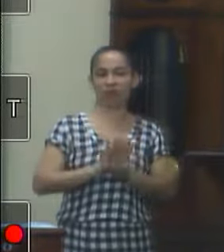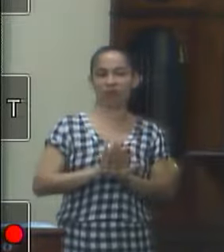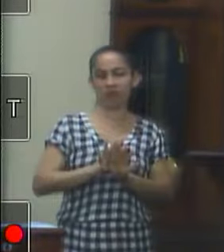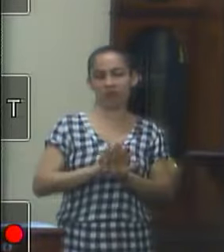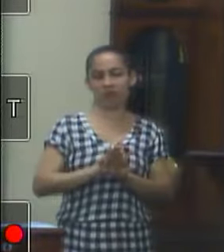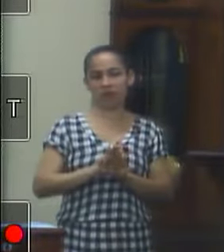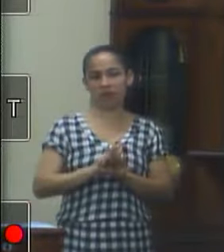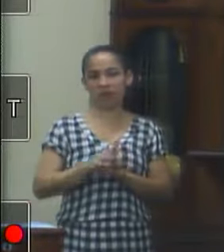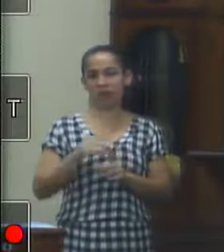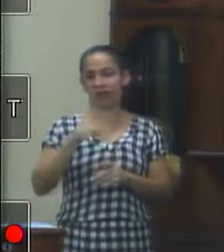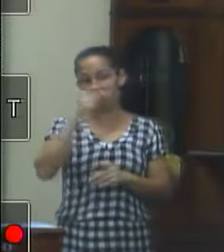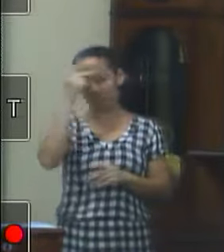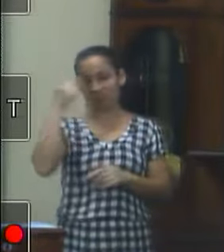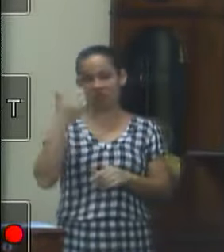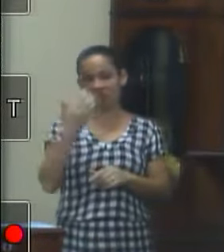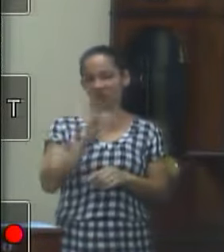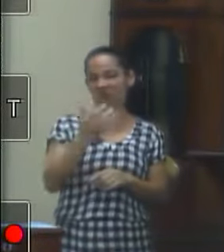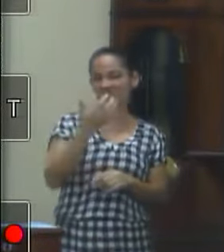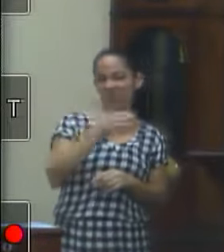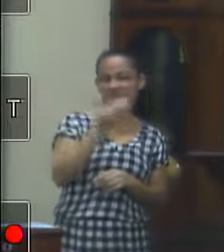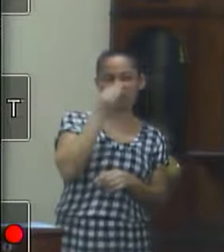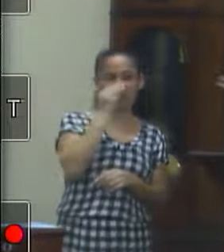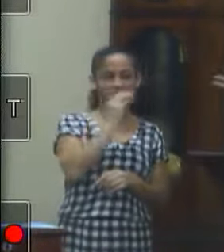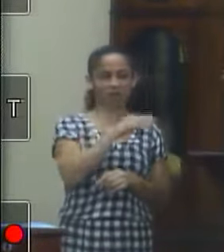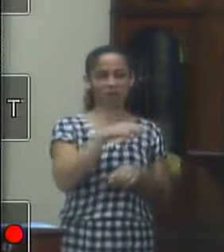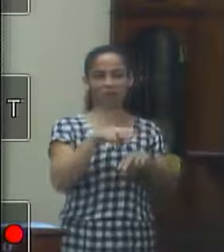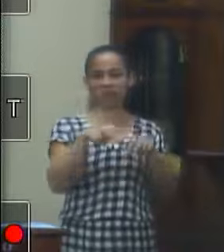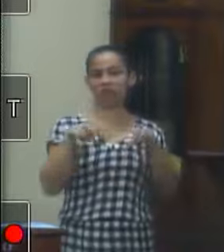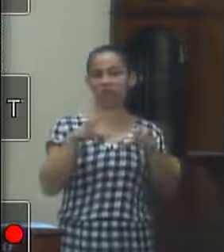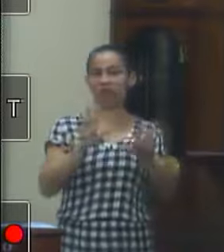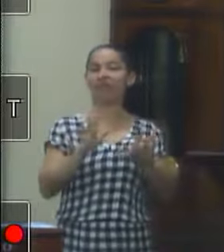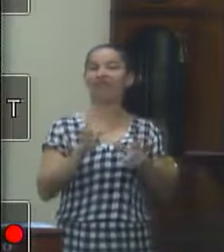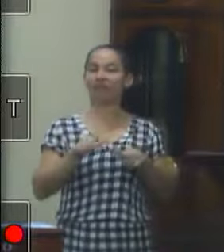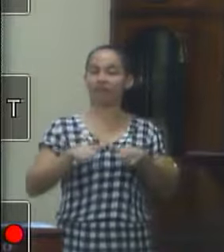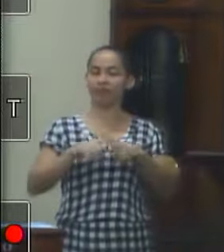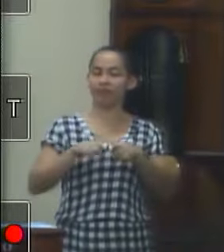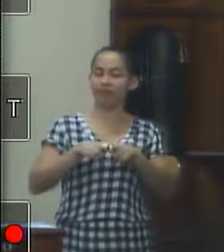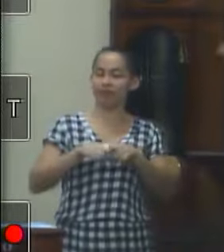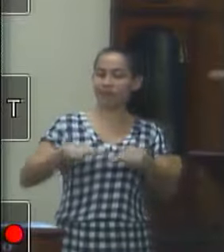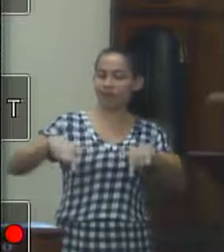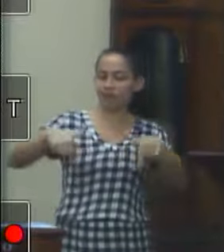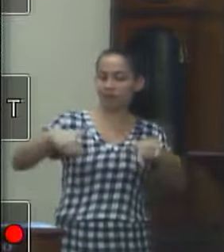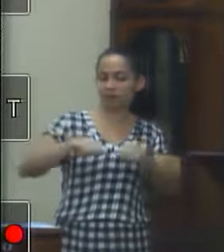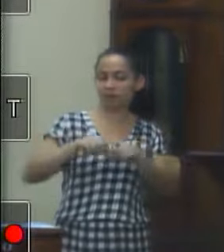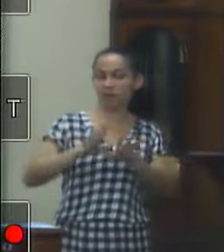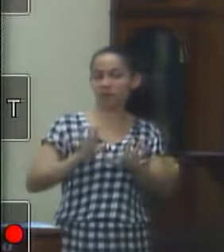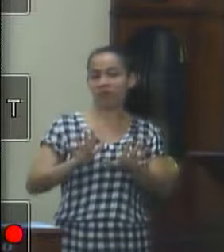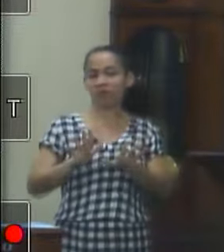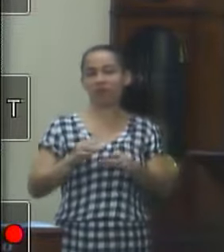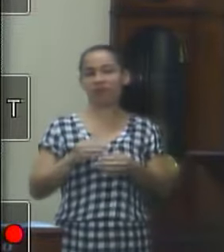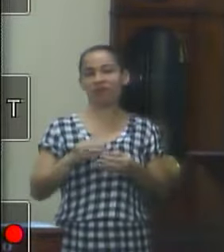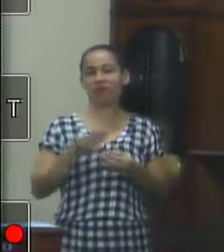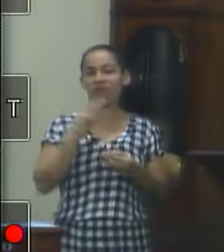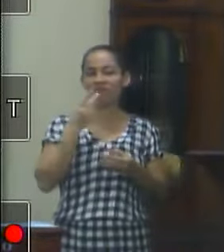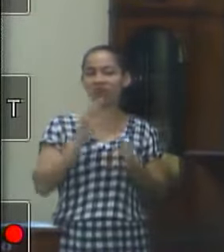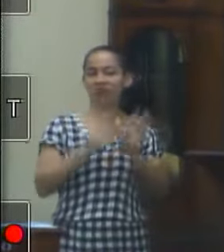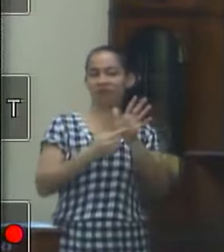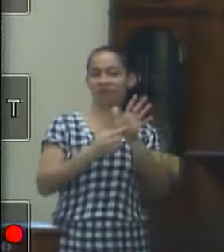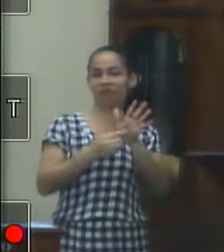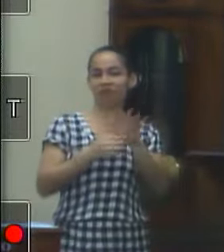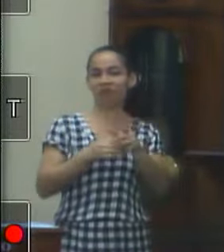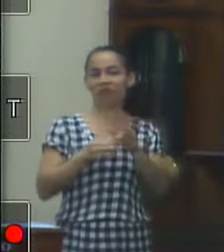ninguém ia lá não. Que foi lá receber, o que foi receber lá um papel. No fundo, um papel lá de